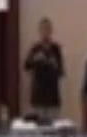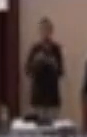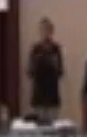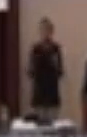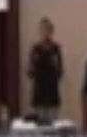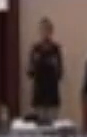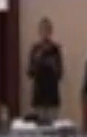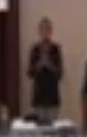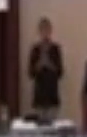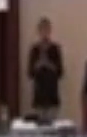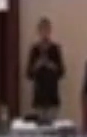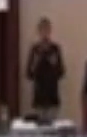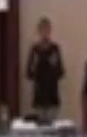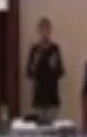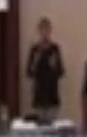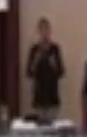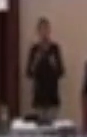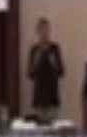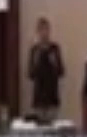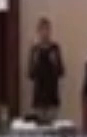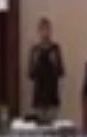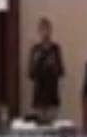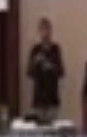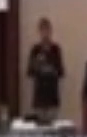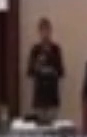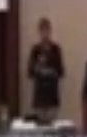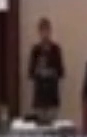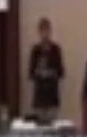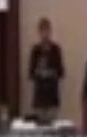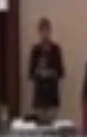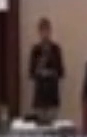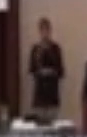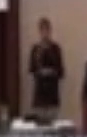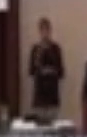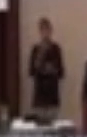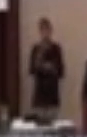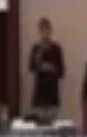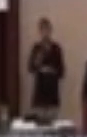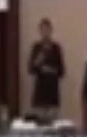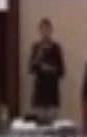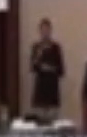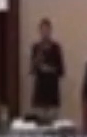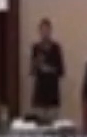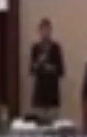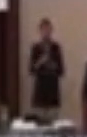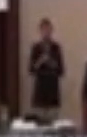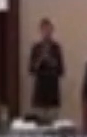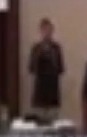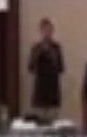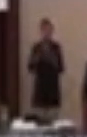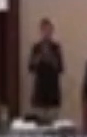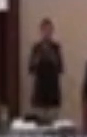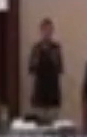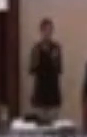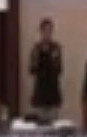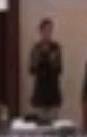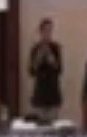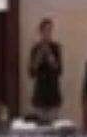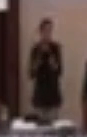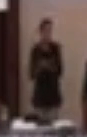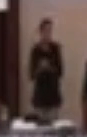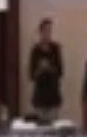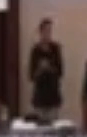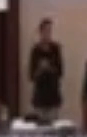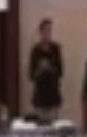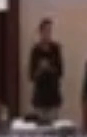soins oncologiques, pensez à ce qui signifie diagnostiquer une tumeur un an plus